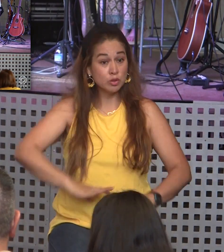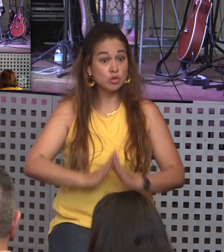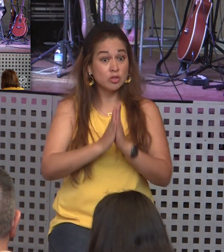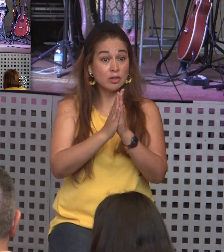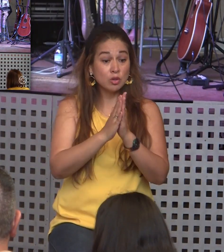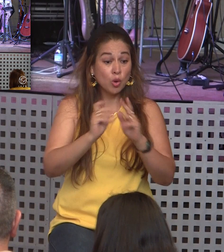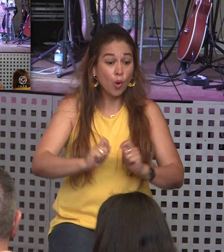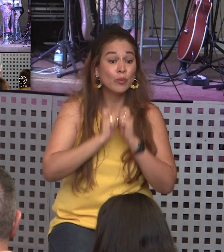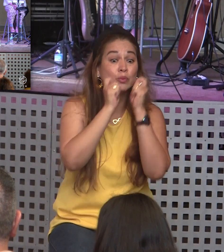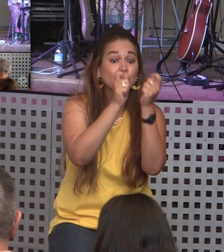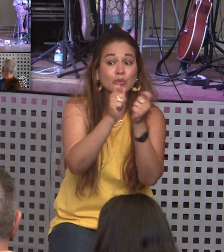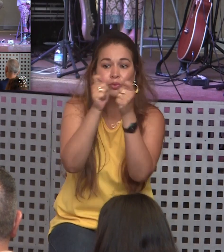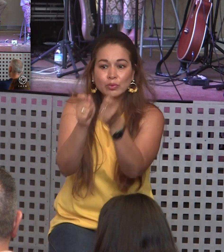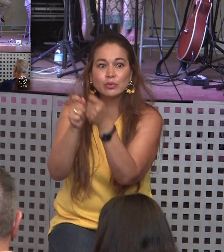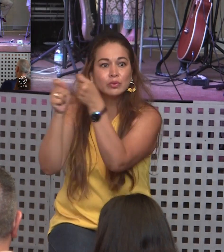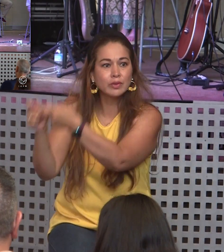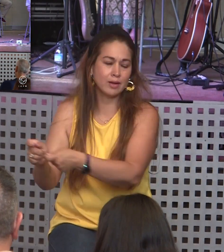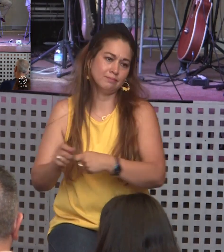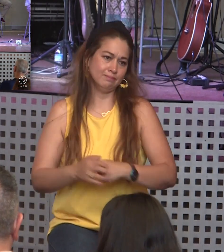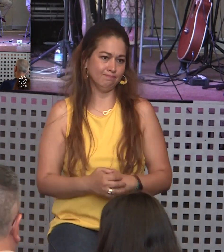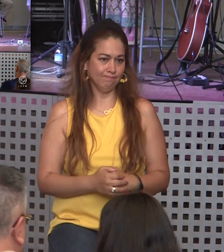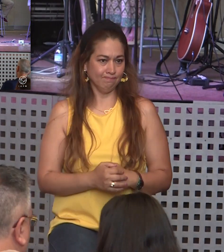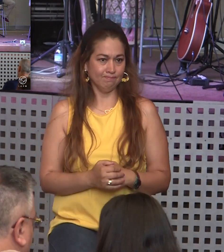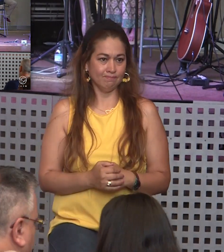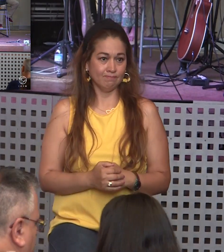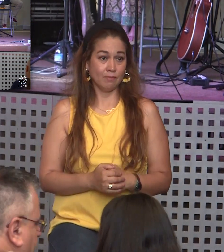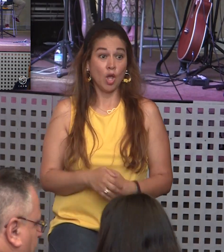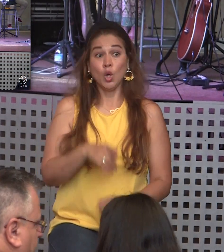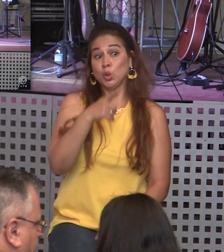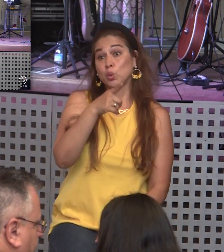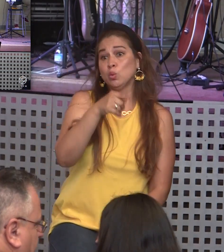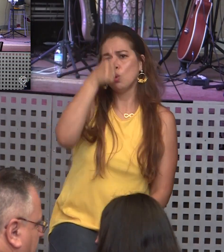no discrimina ni por sexo,